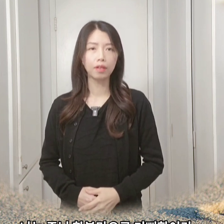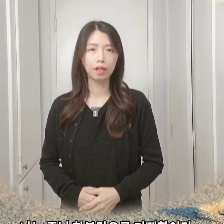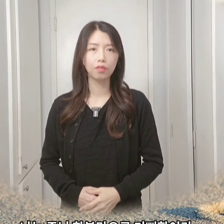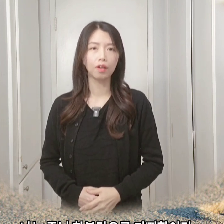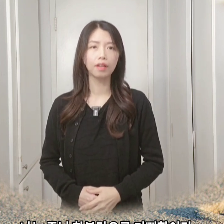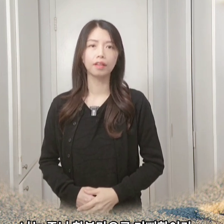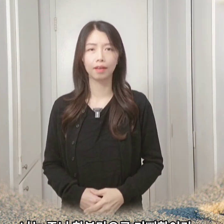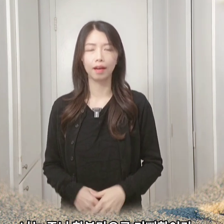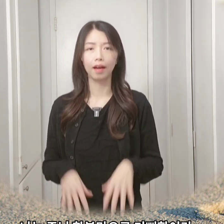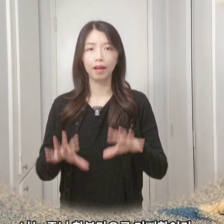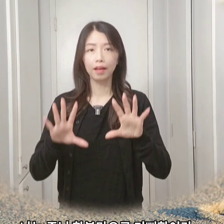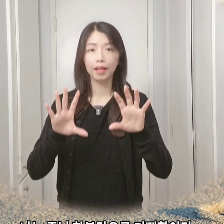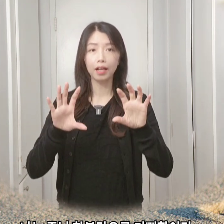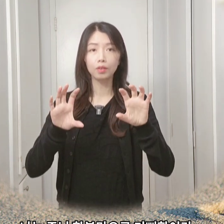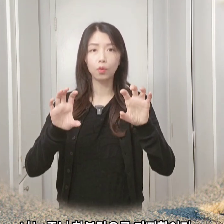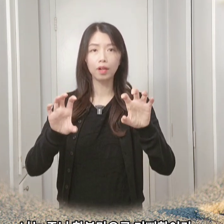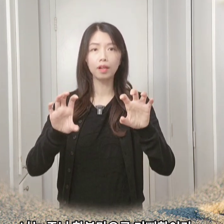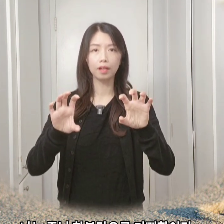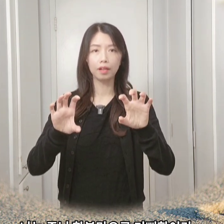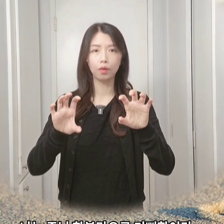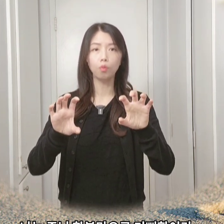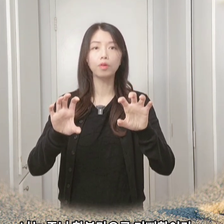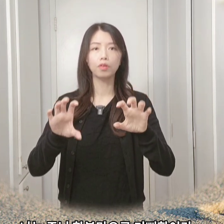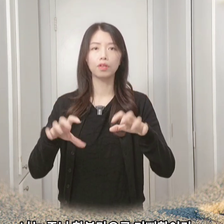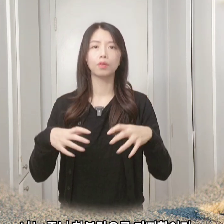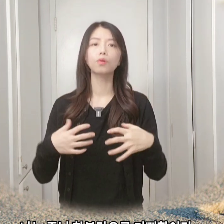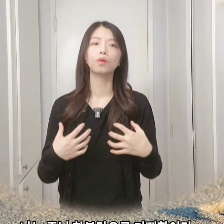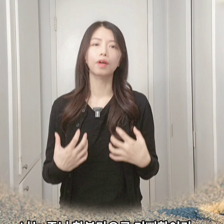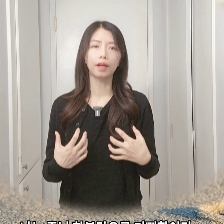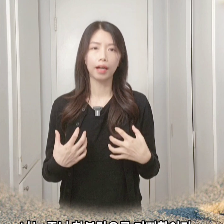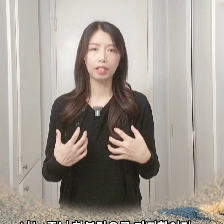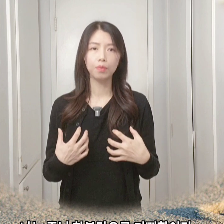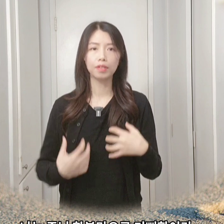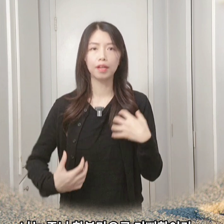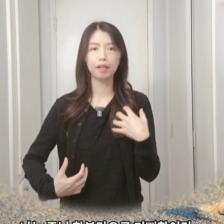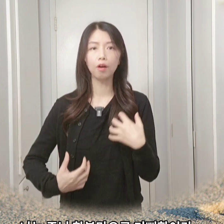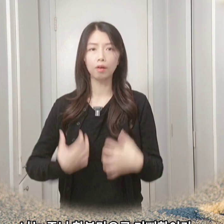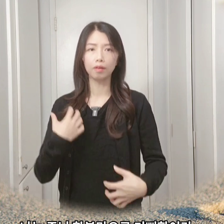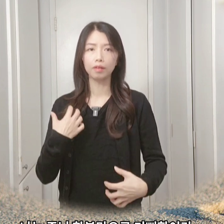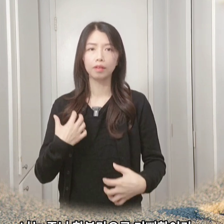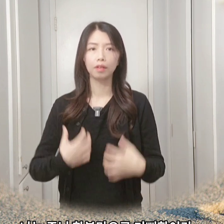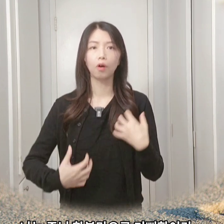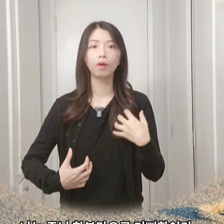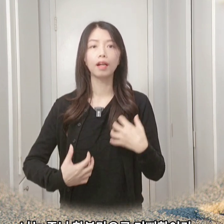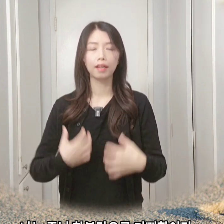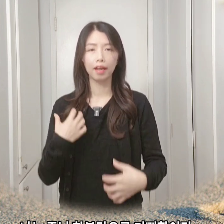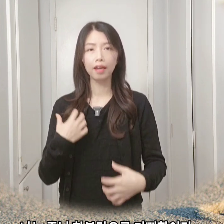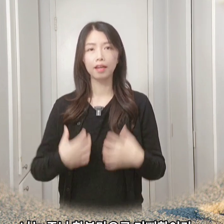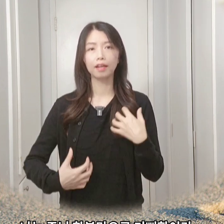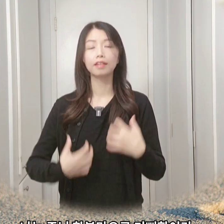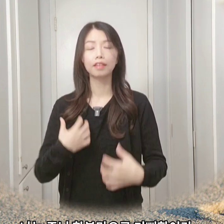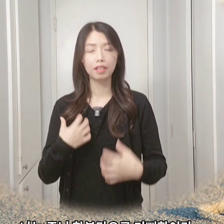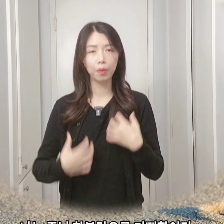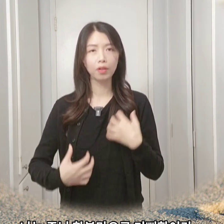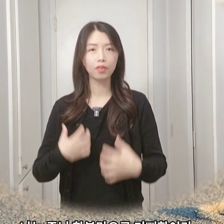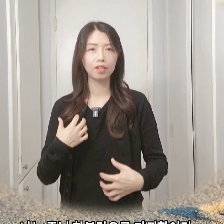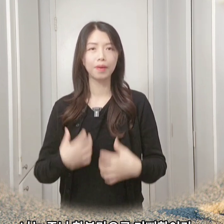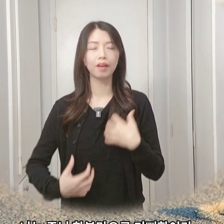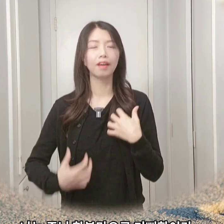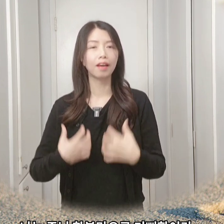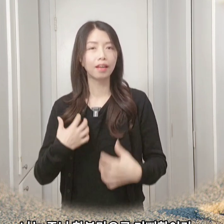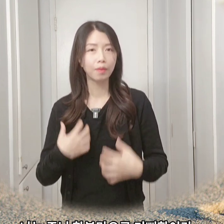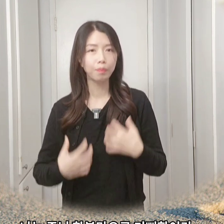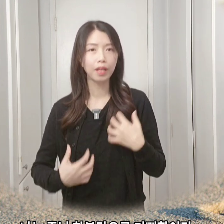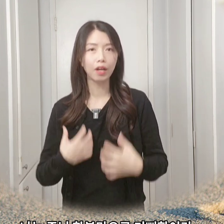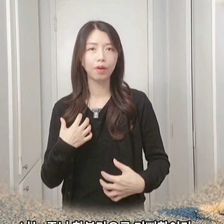기쁘다라고 하는 뜻의 수어는 양손을 오므려 주시고 가슴 위치에서 엇갈리게 극뜻이 표현해